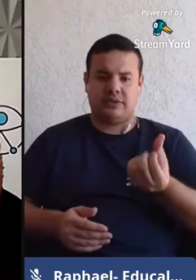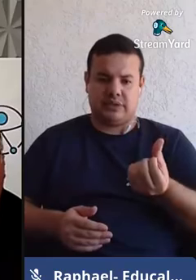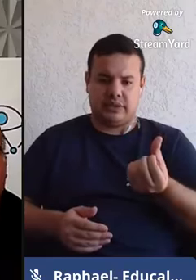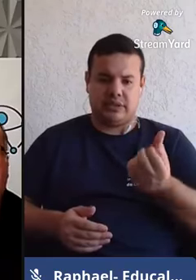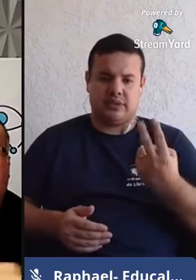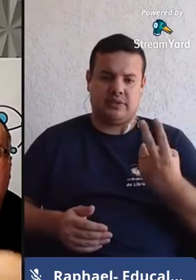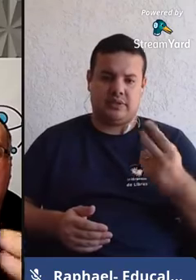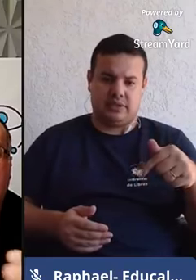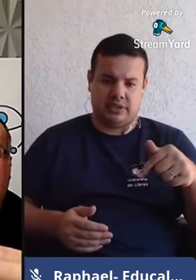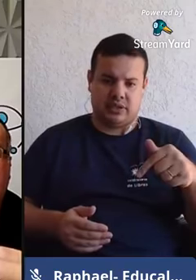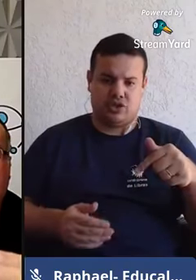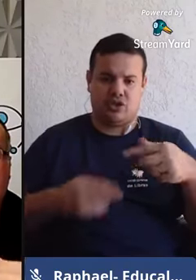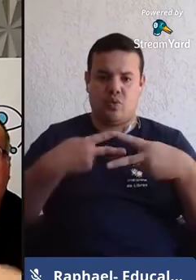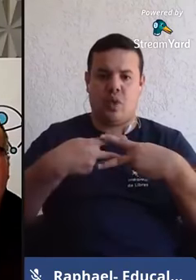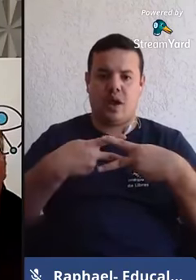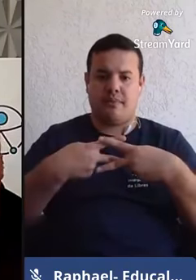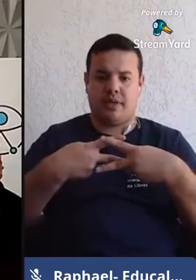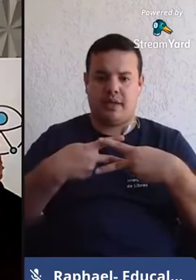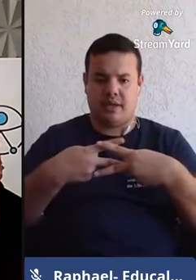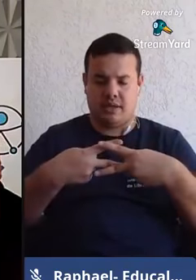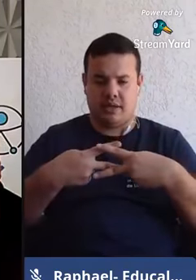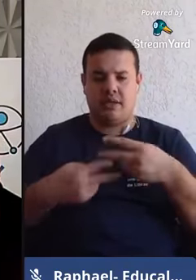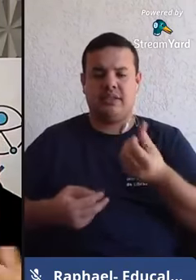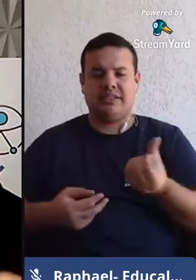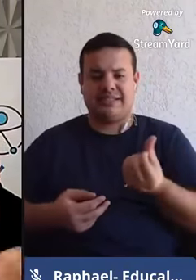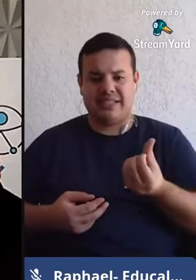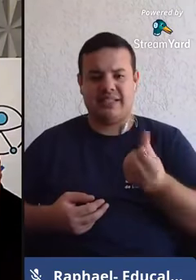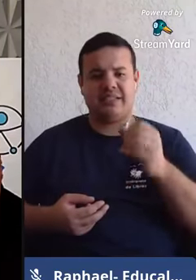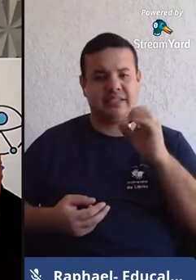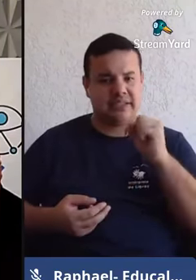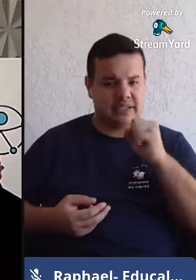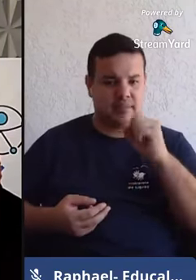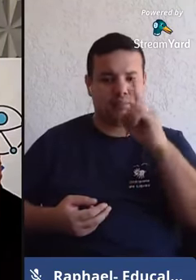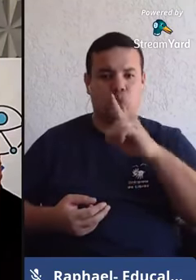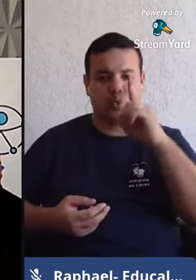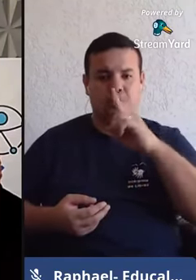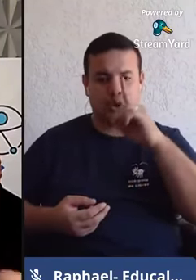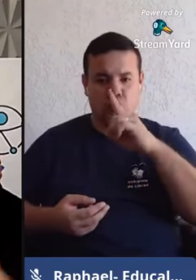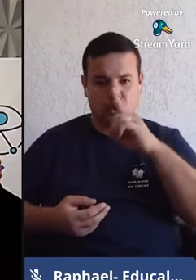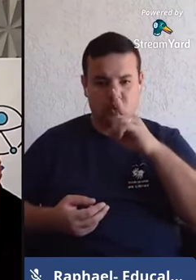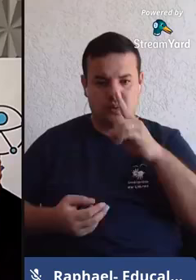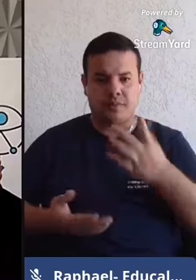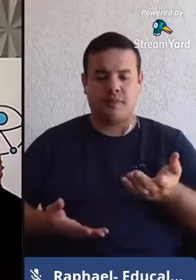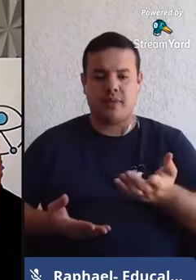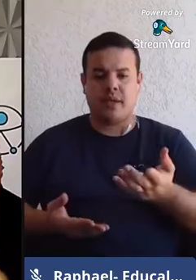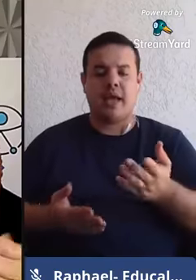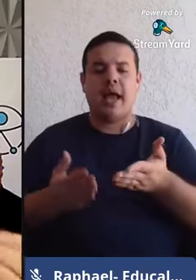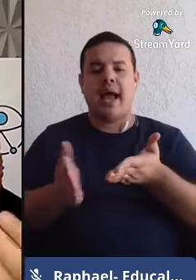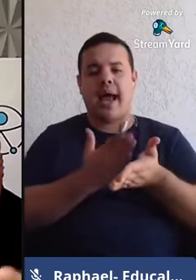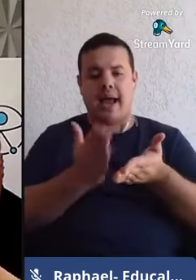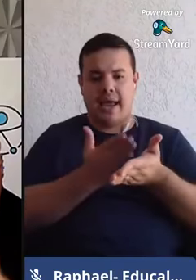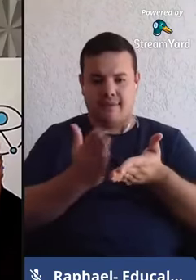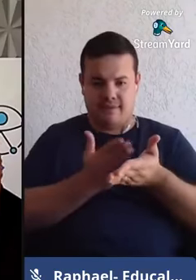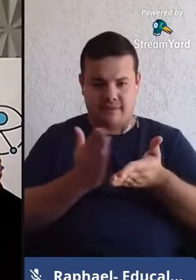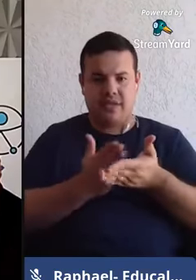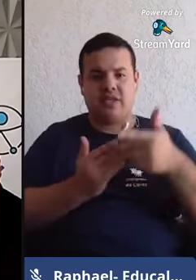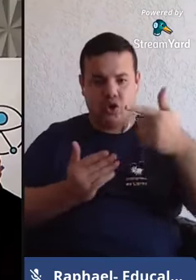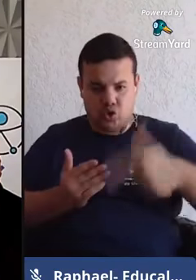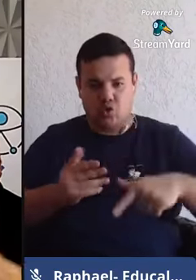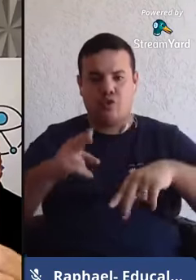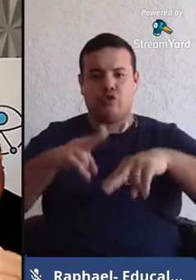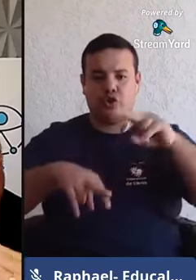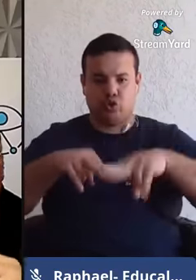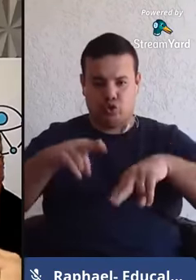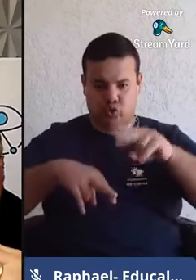AMB, tá? Sexta, sábado e domingo. Uma outra, a revista, eu devo voltar com ela agora em junho, né? A gente deve voltar com a revista em